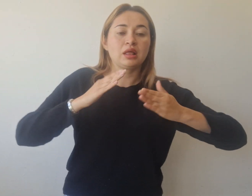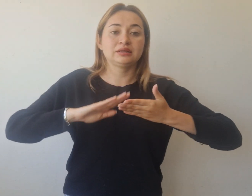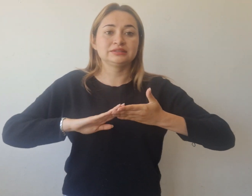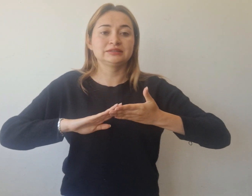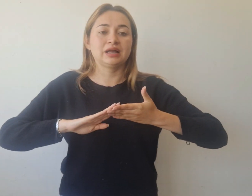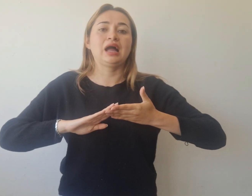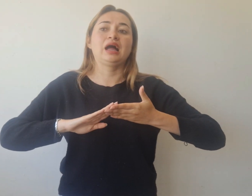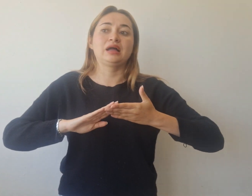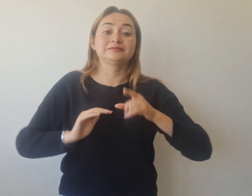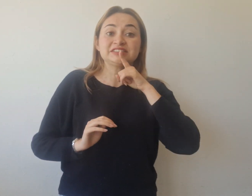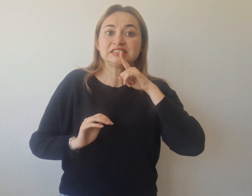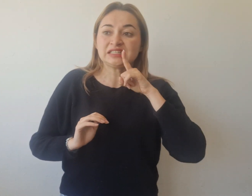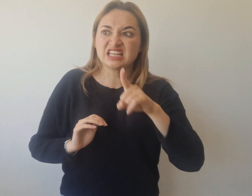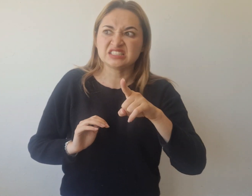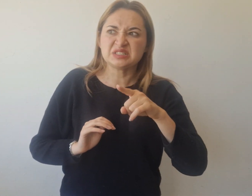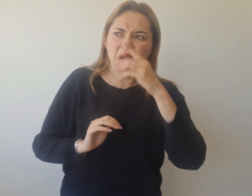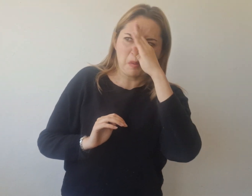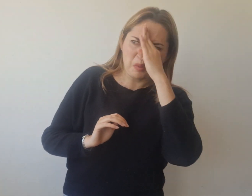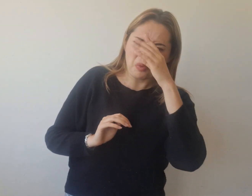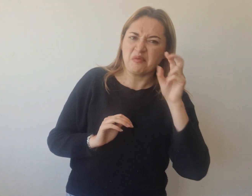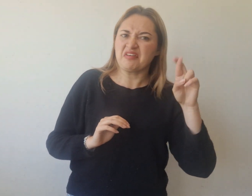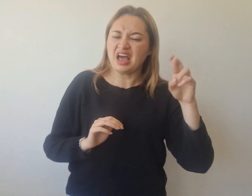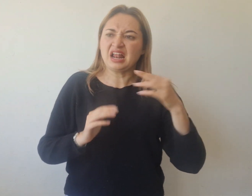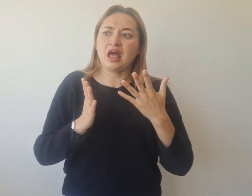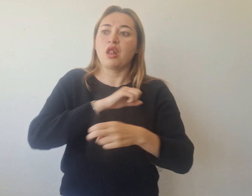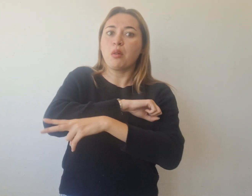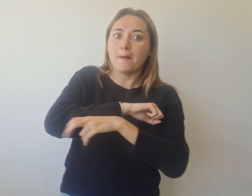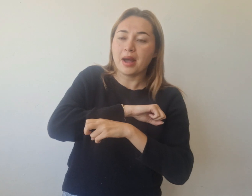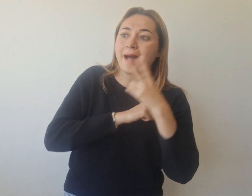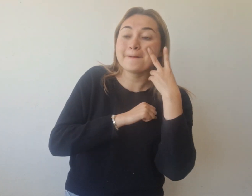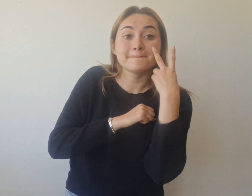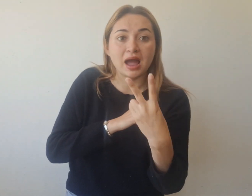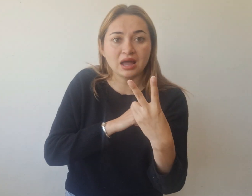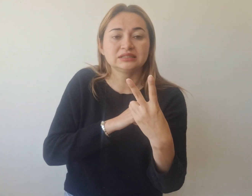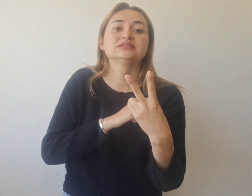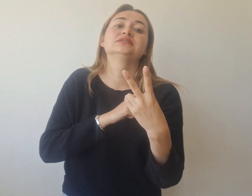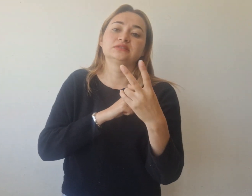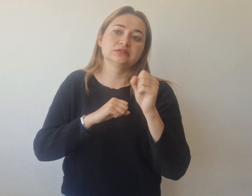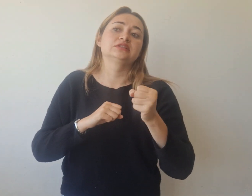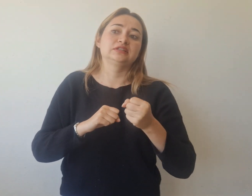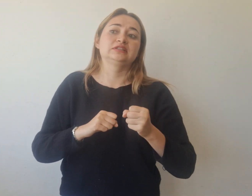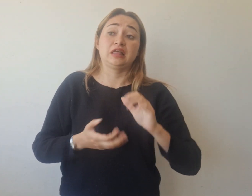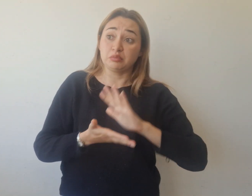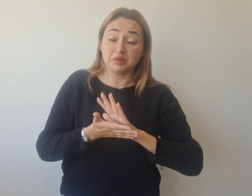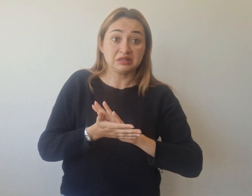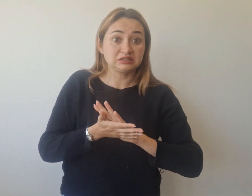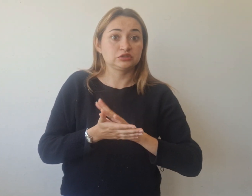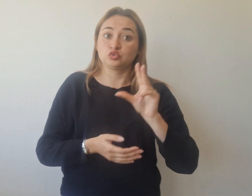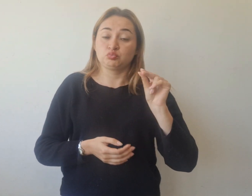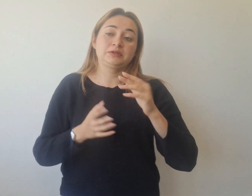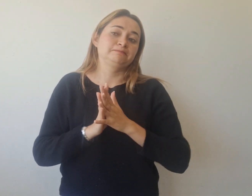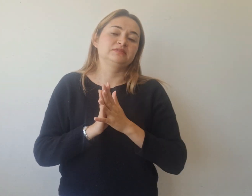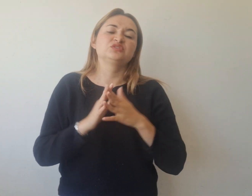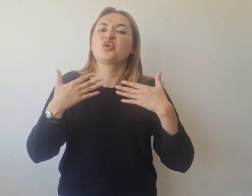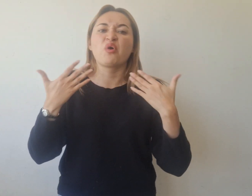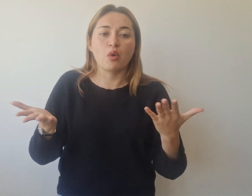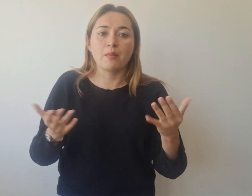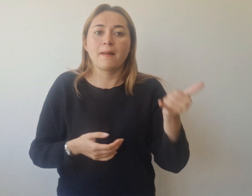denunciar de manera oportuna cualquier acción delictiva que altere la tranquilidad de las personas a través de la línea de emergencia